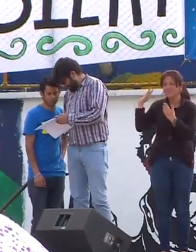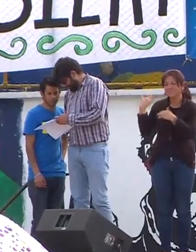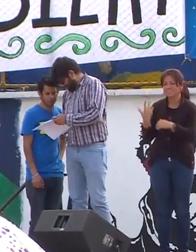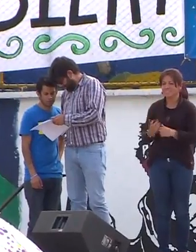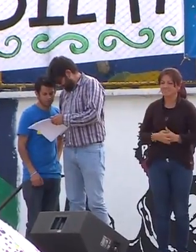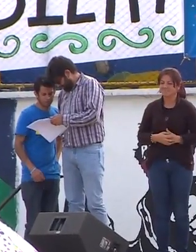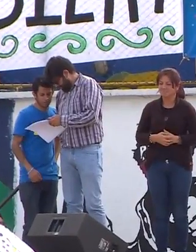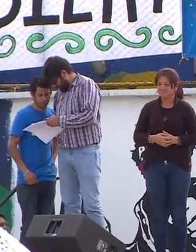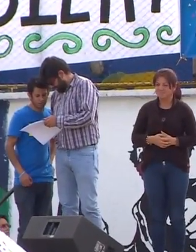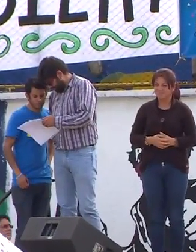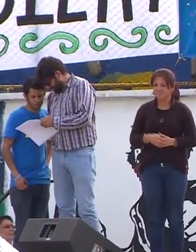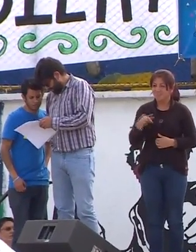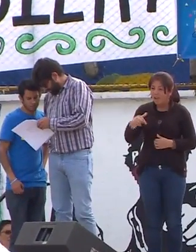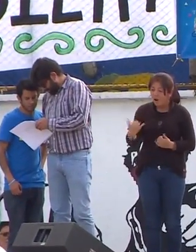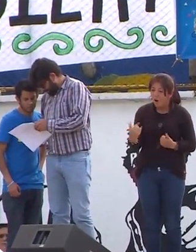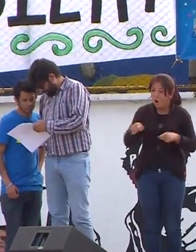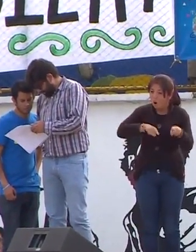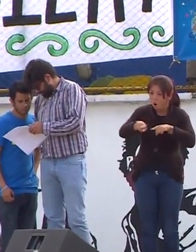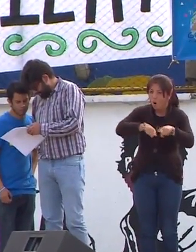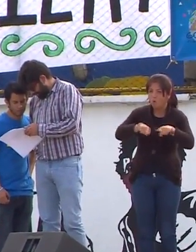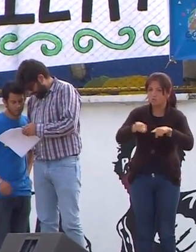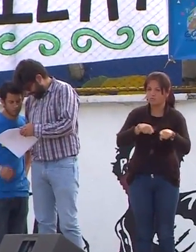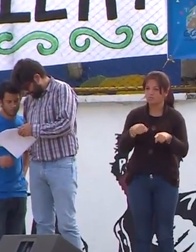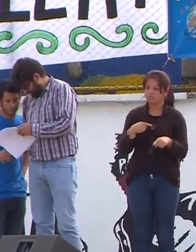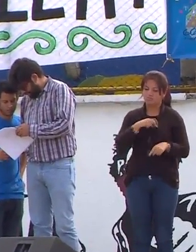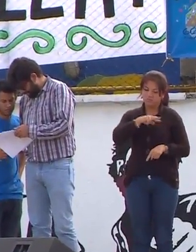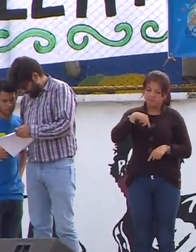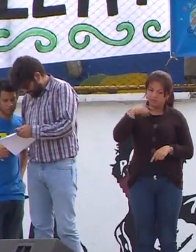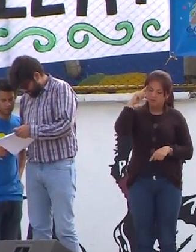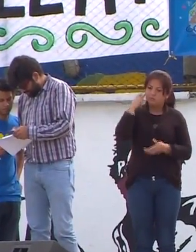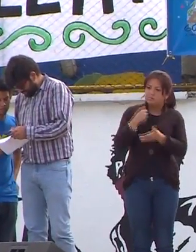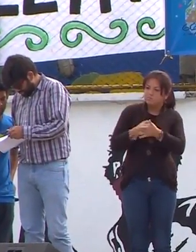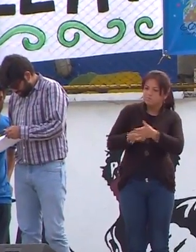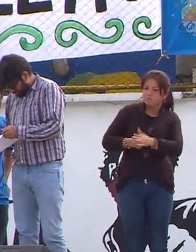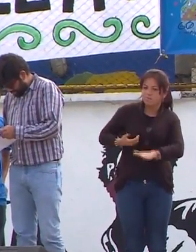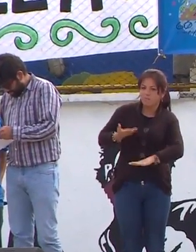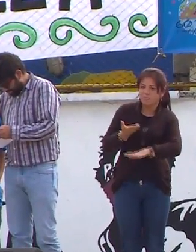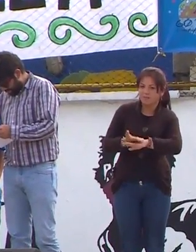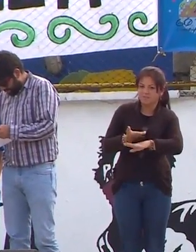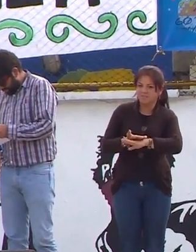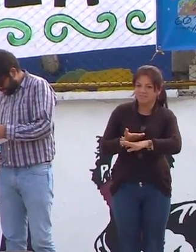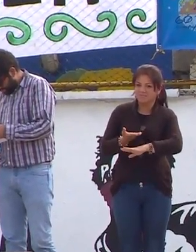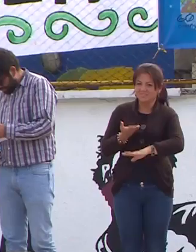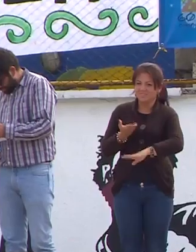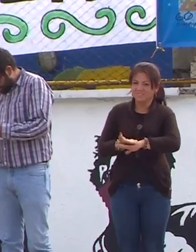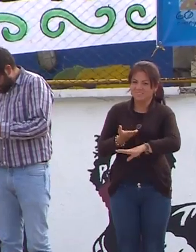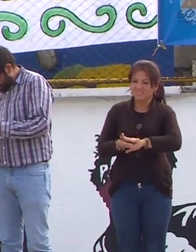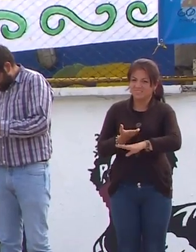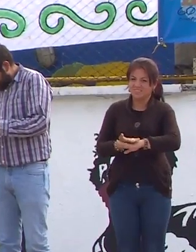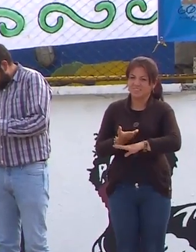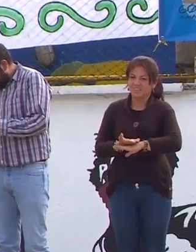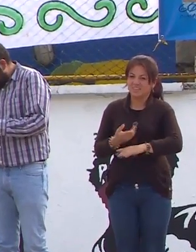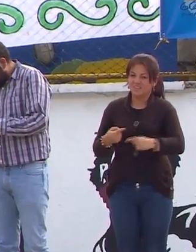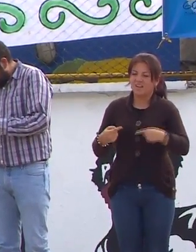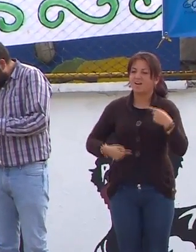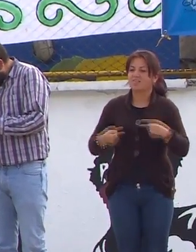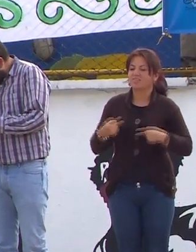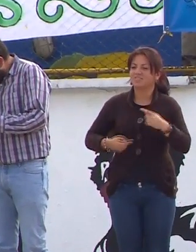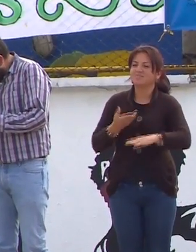ahora, nos proponemos garantizar que ningún perfil impida la